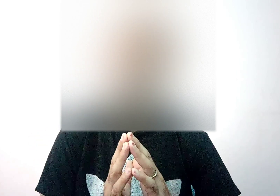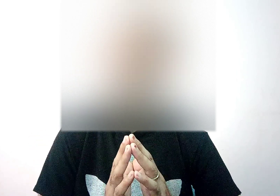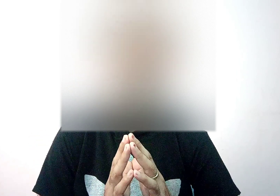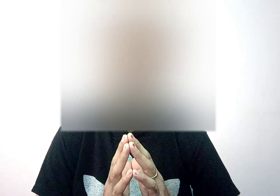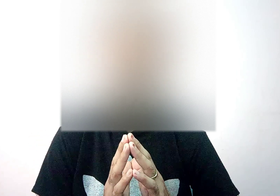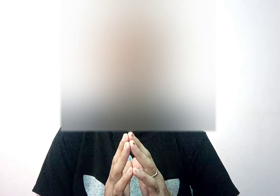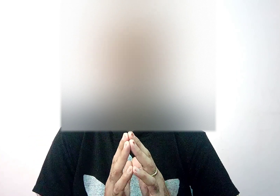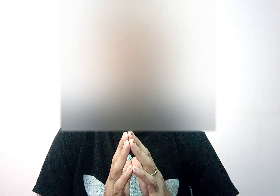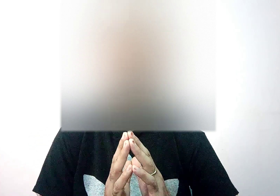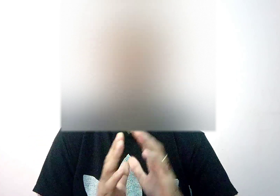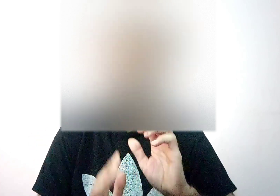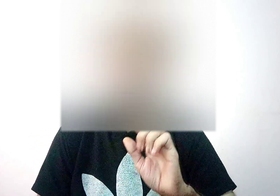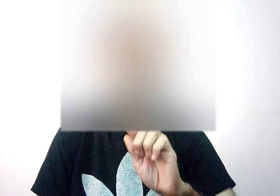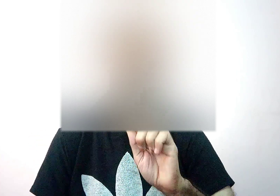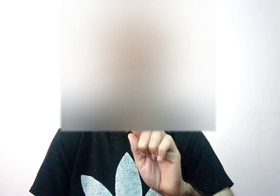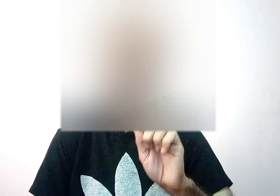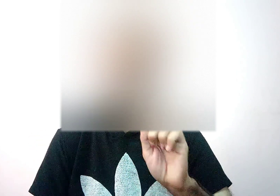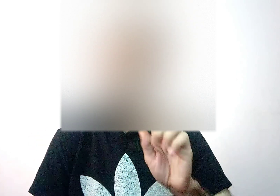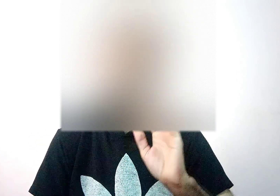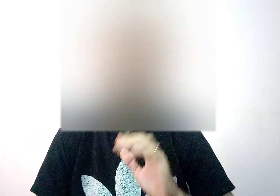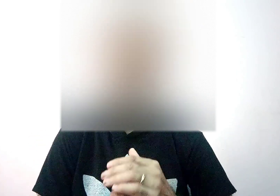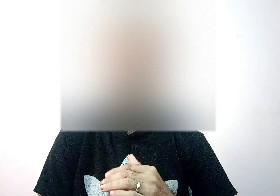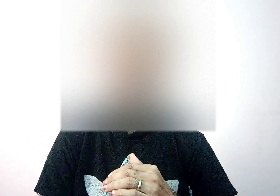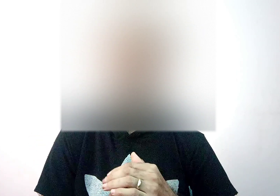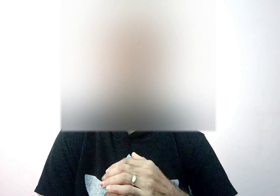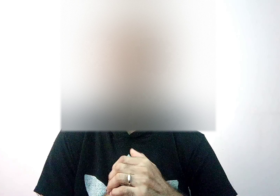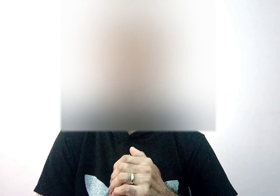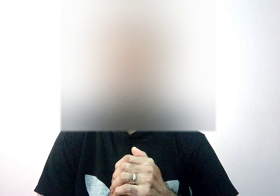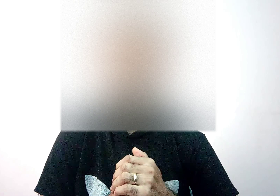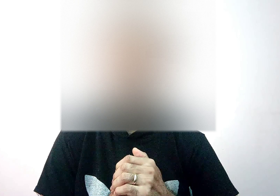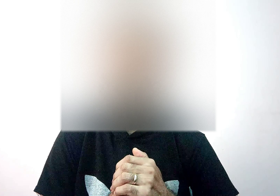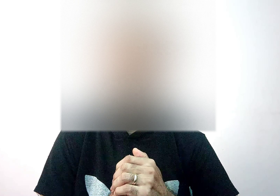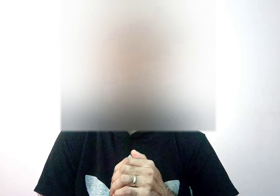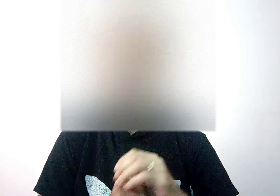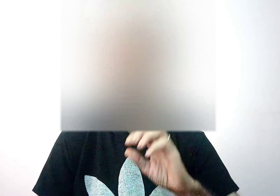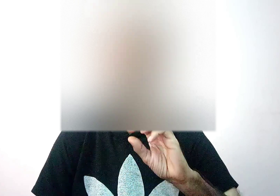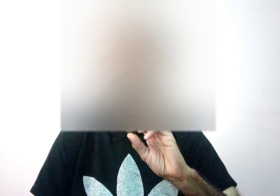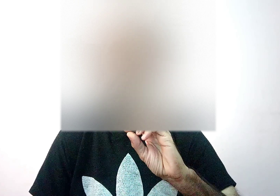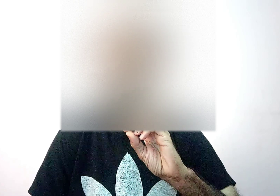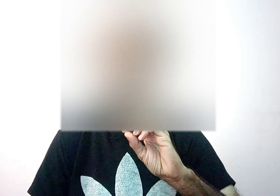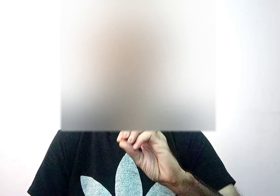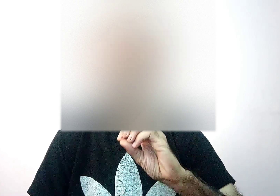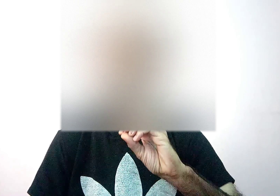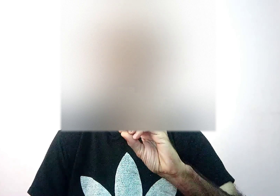مناسب، إلا لو كان في سبب تاني. ويمكن احنا قلناه في فيديو قبل كده، وقلنا ممكن يكون